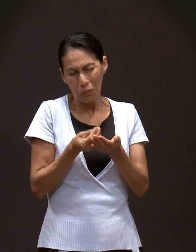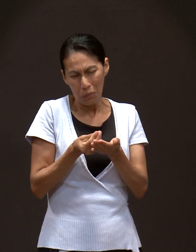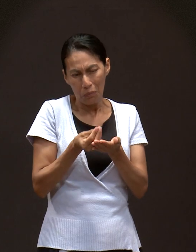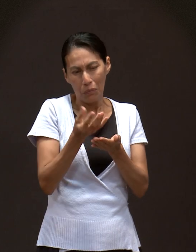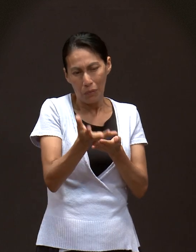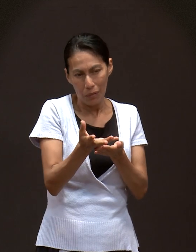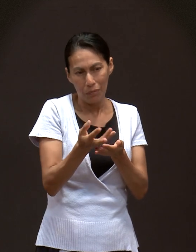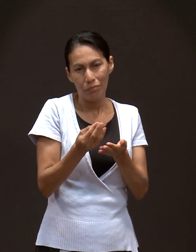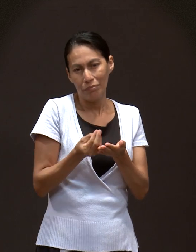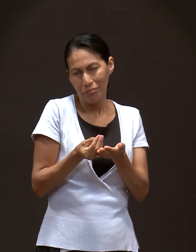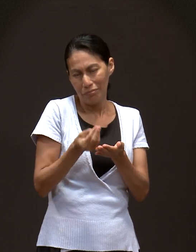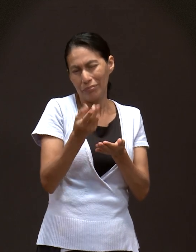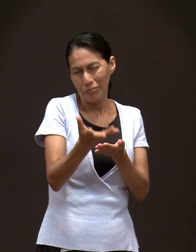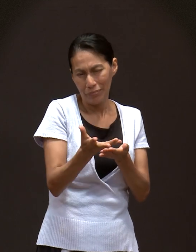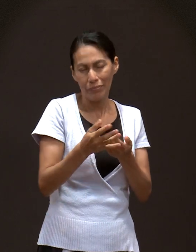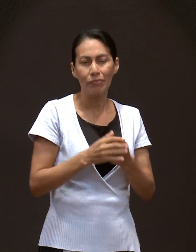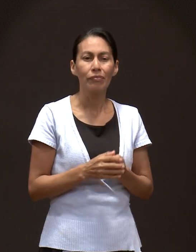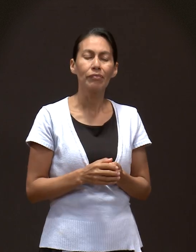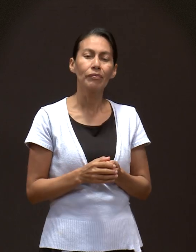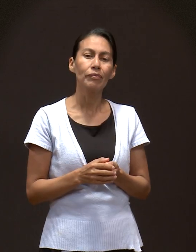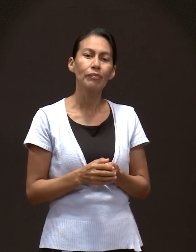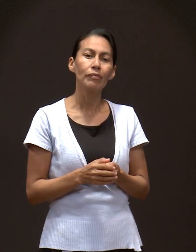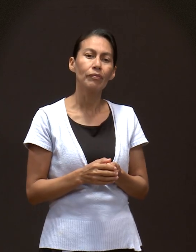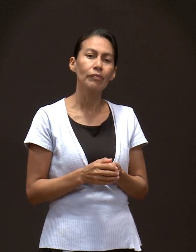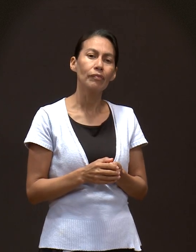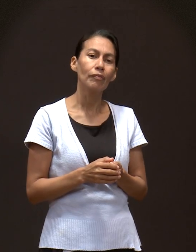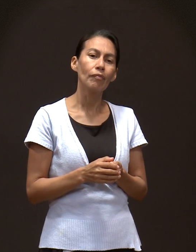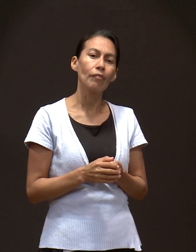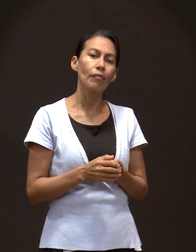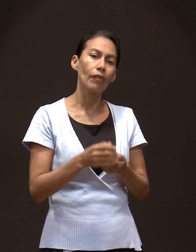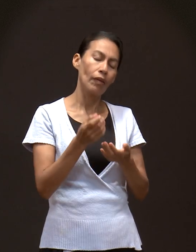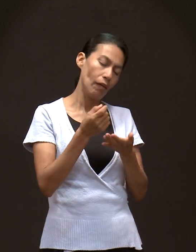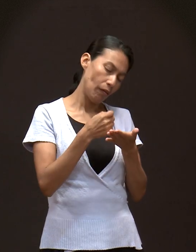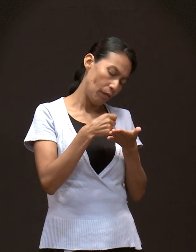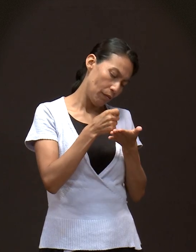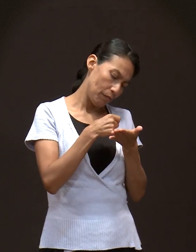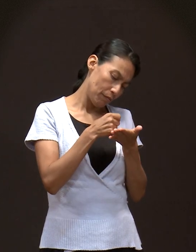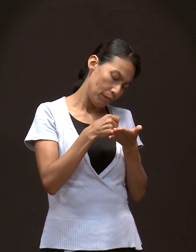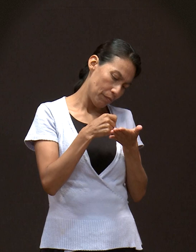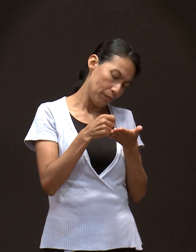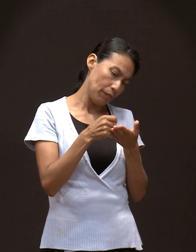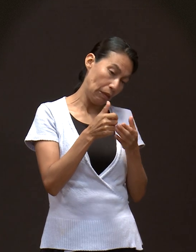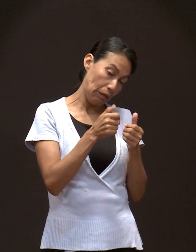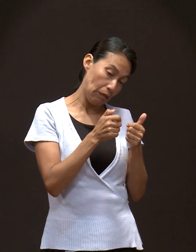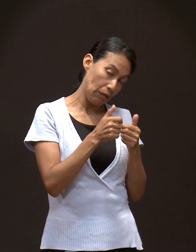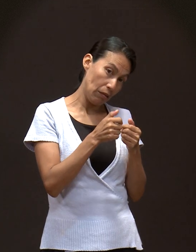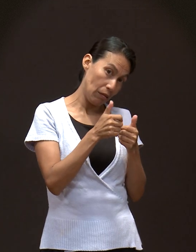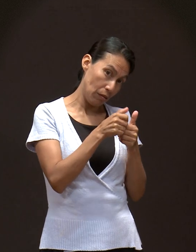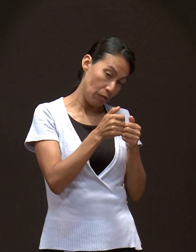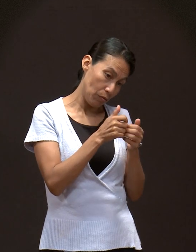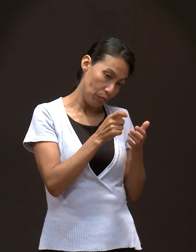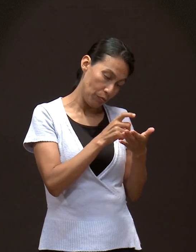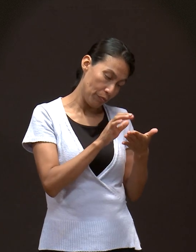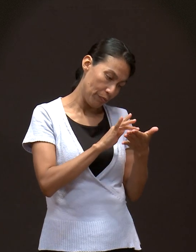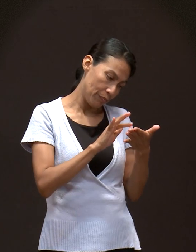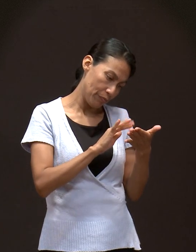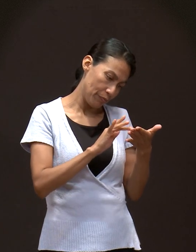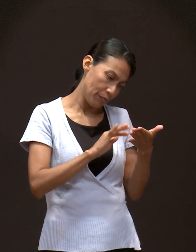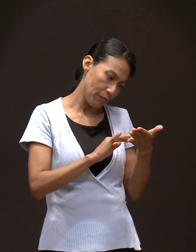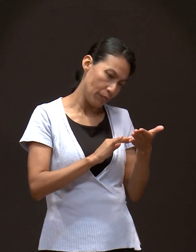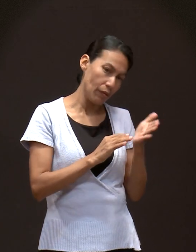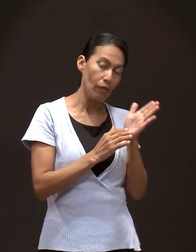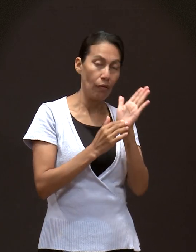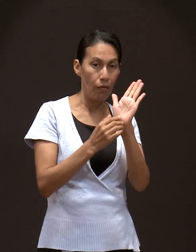otro poco más. Entonces, él estaba haciendo la donación de su celular,